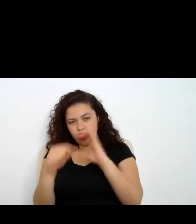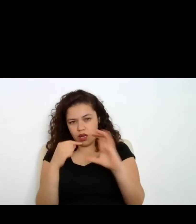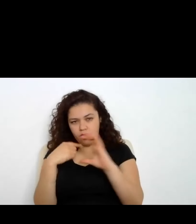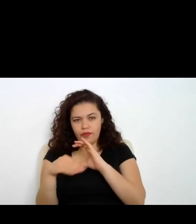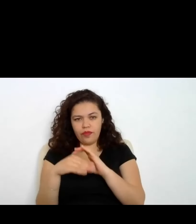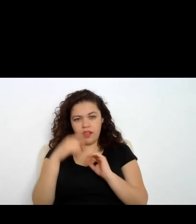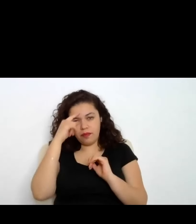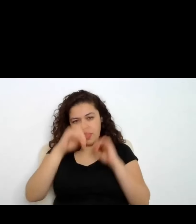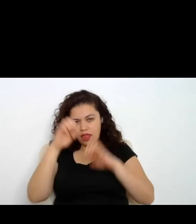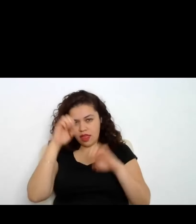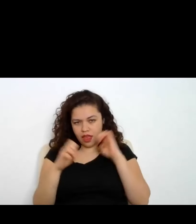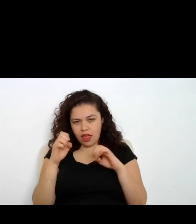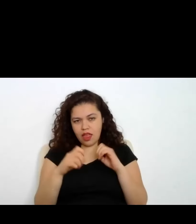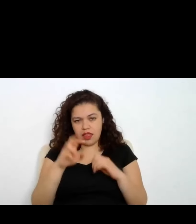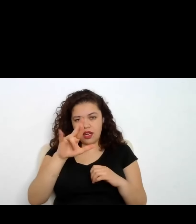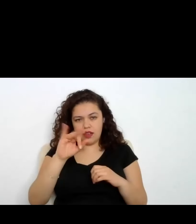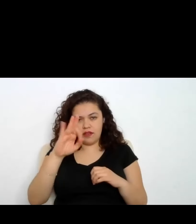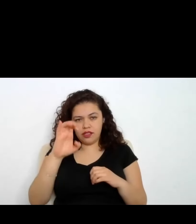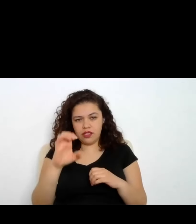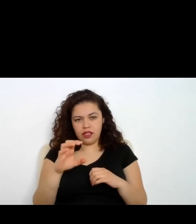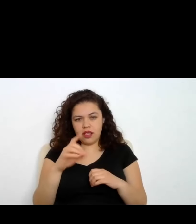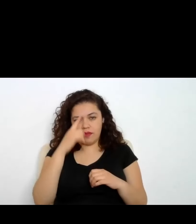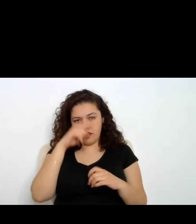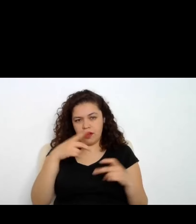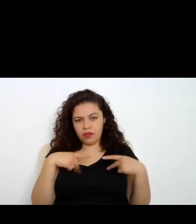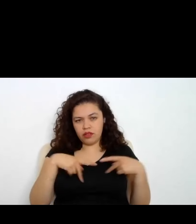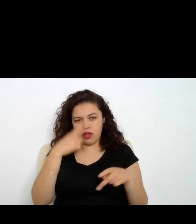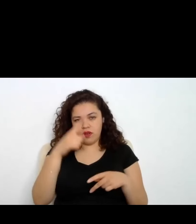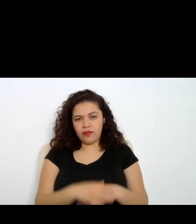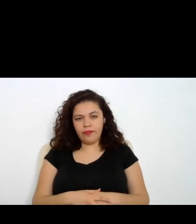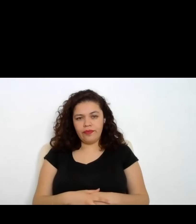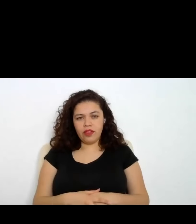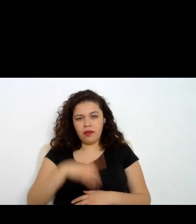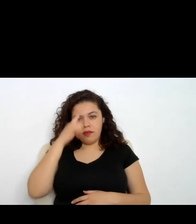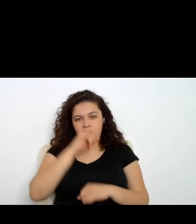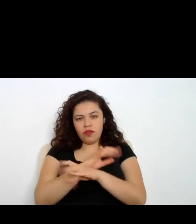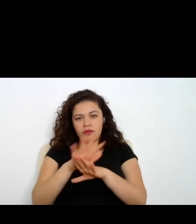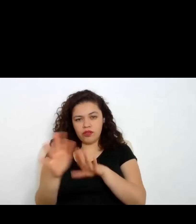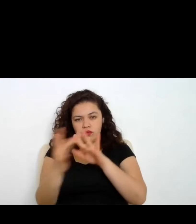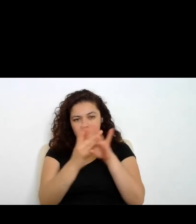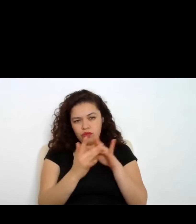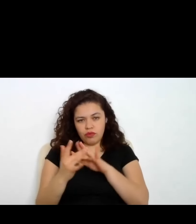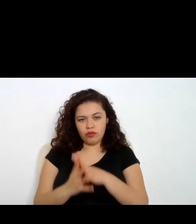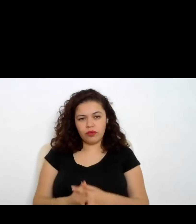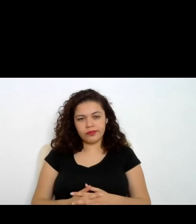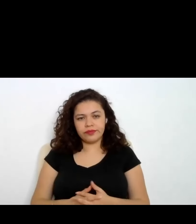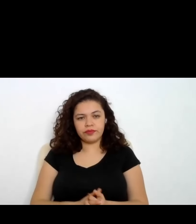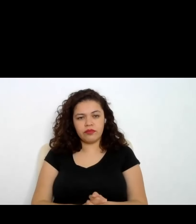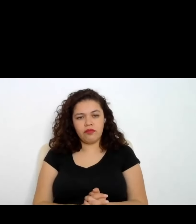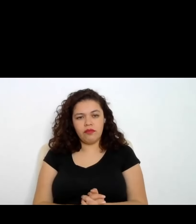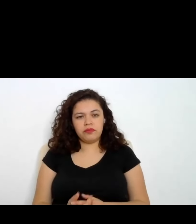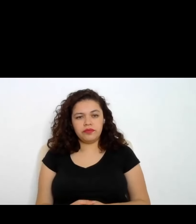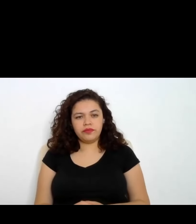la edad, el RFC de una persona. Datos de contacto. Los datos de contacto pueden